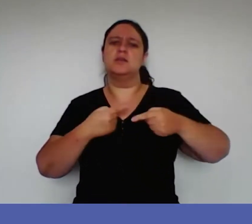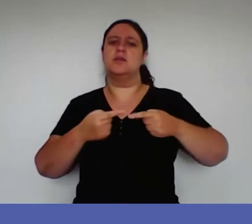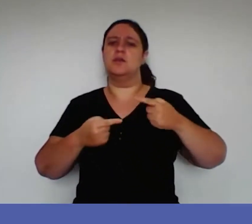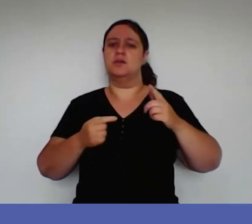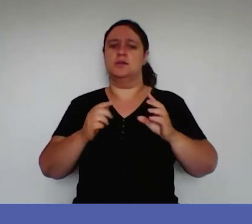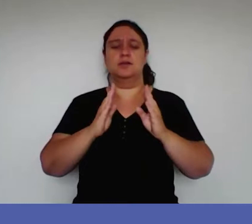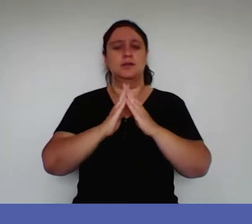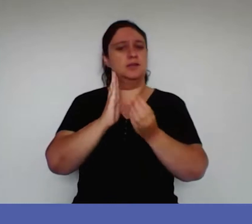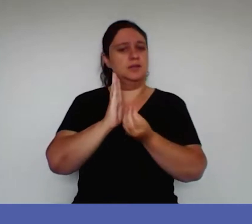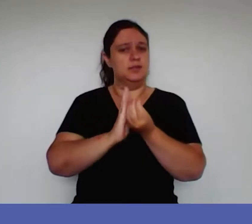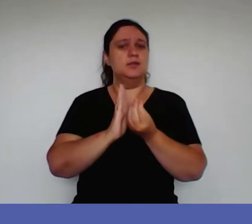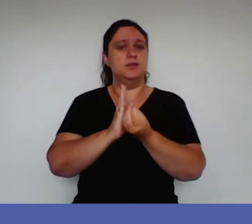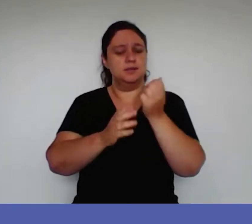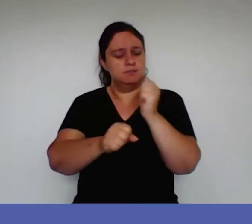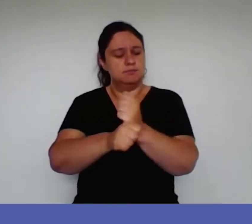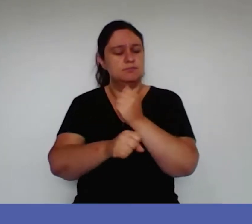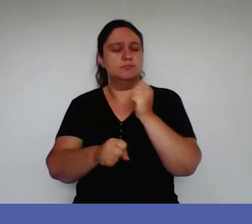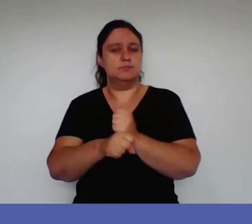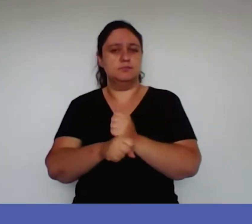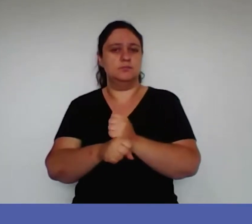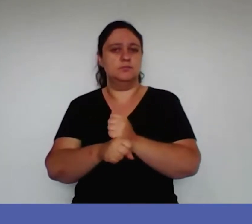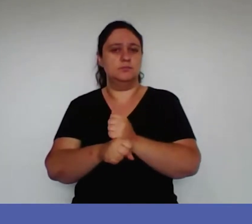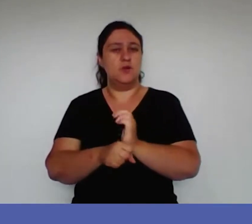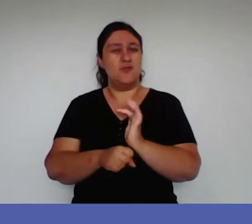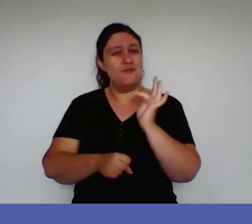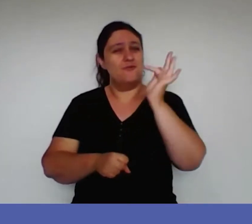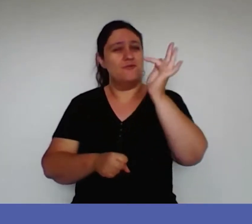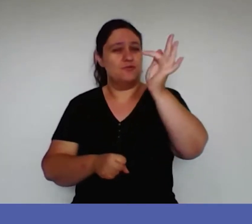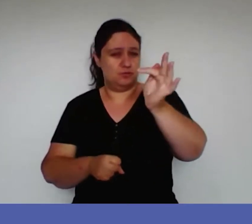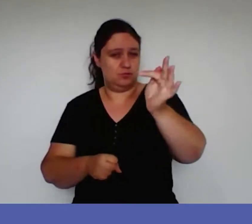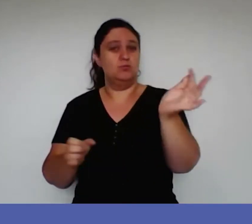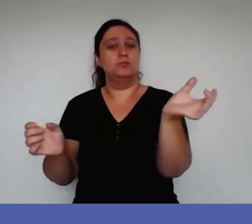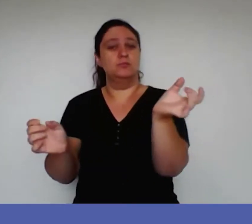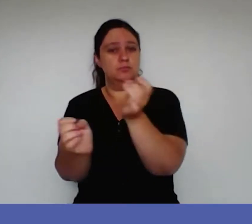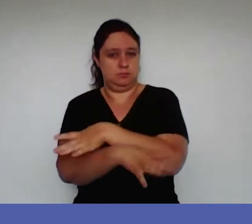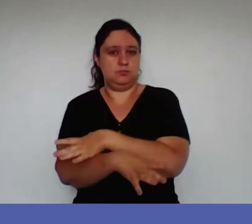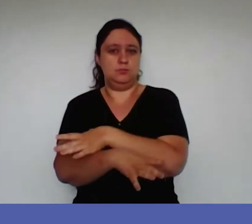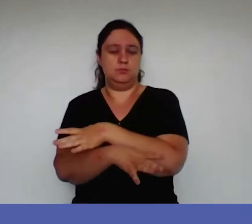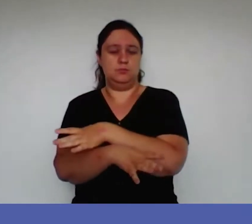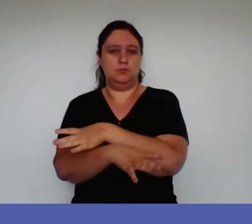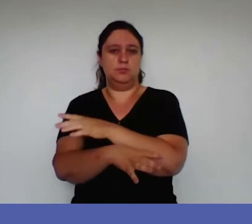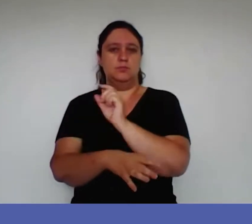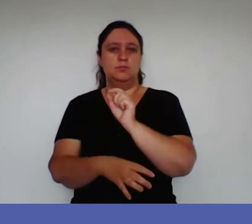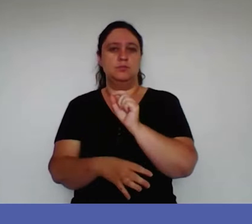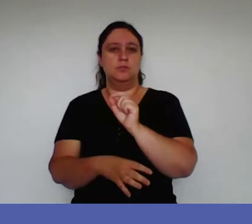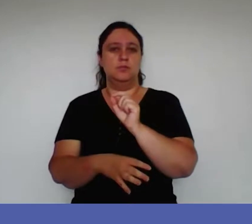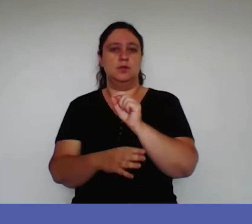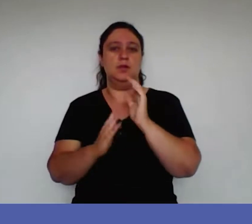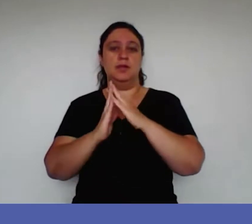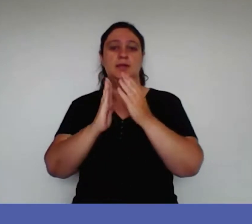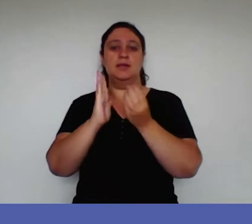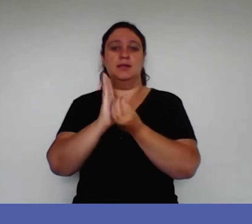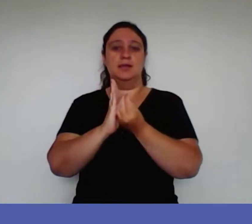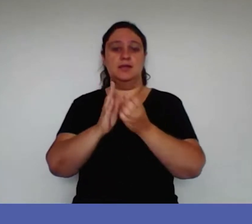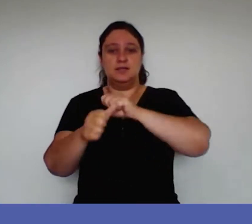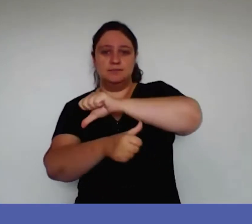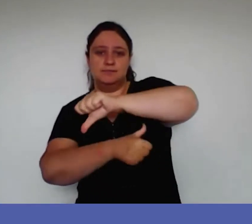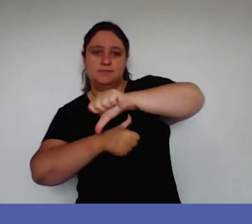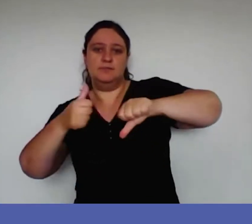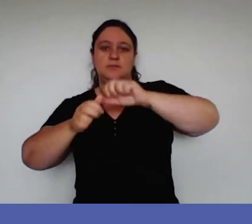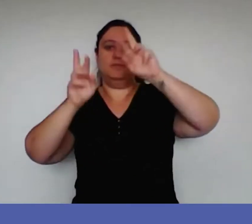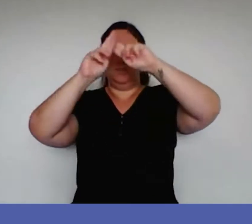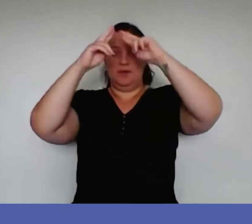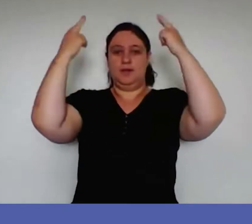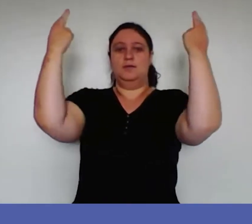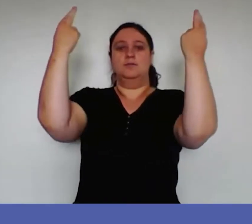igreja. E quando a igreja estiver edificada, essa igreja se torna o reino vencedor. Um